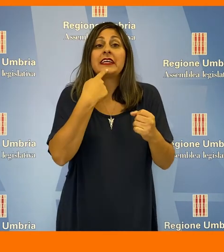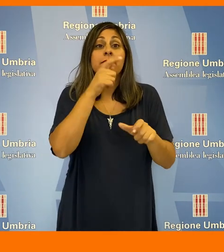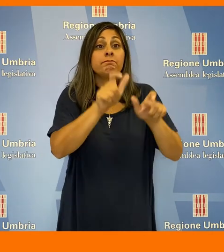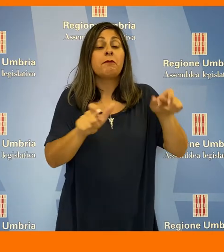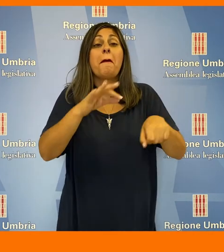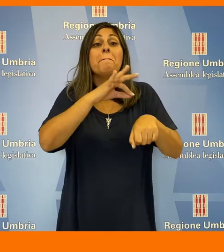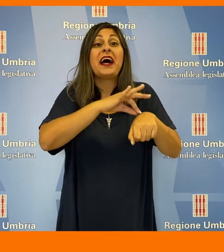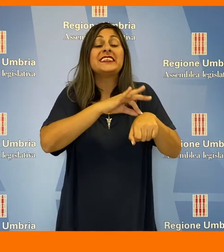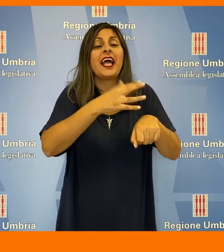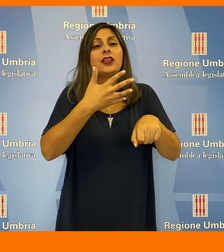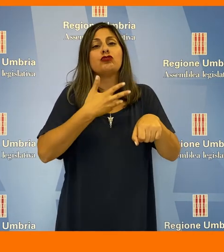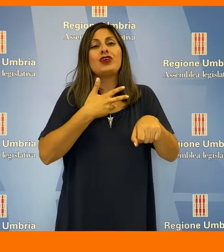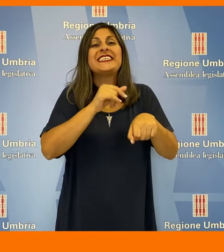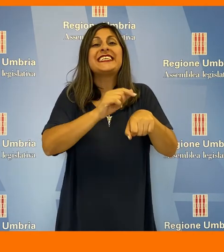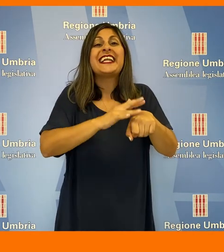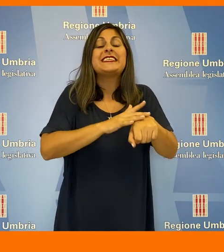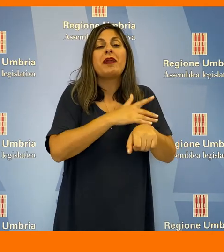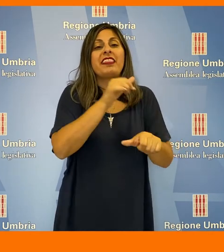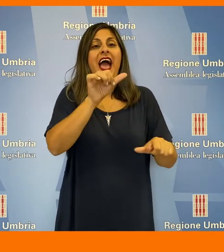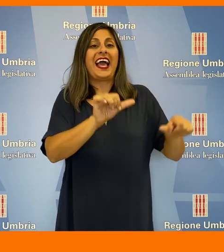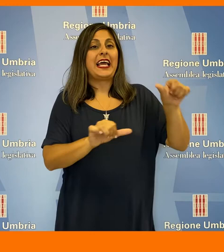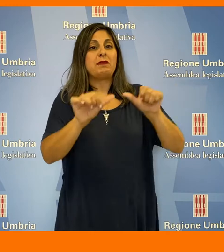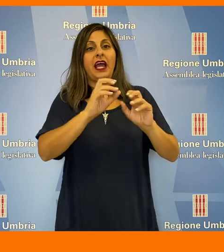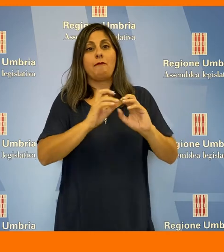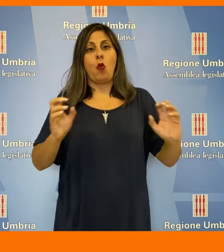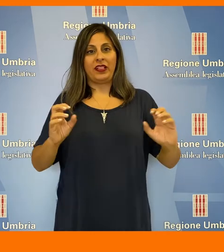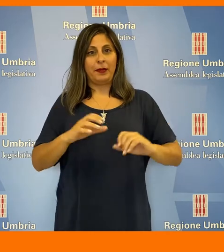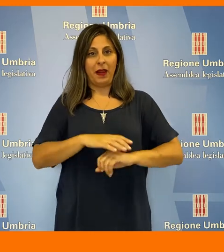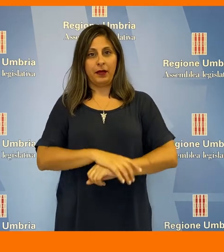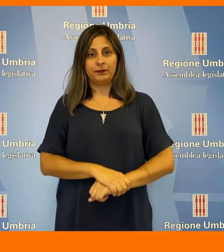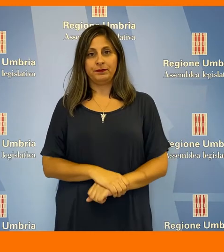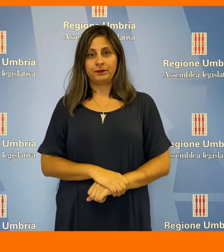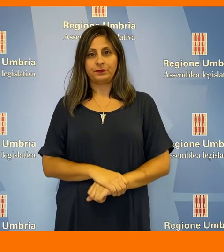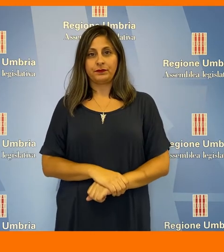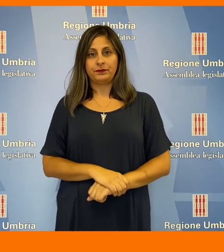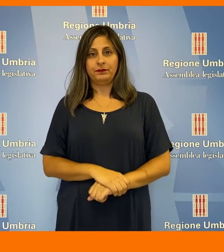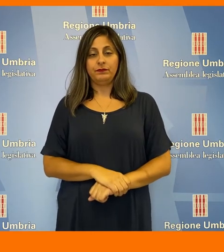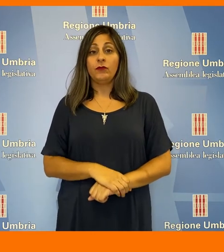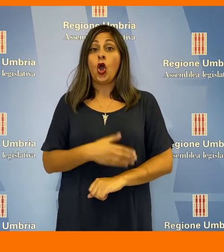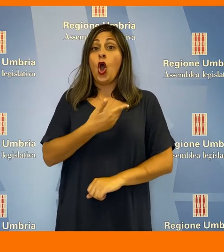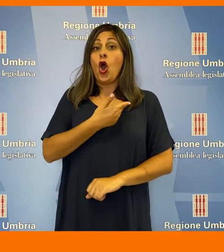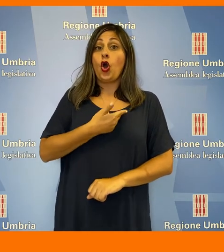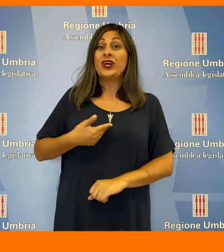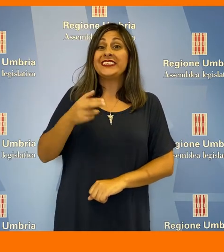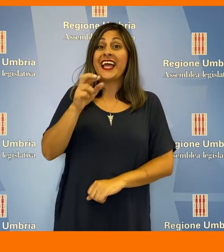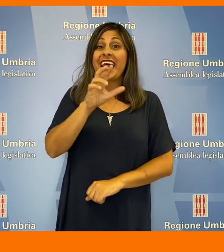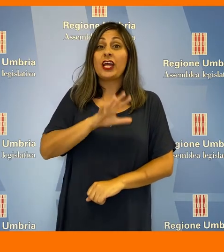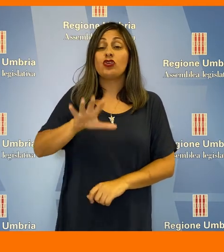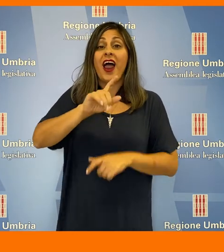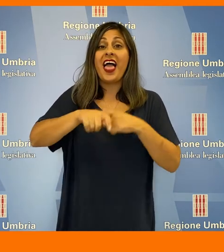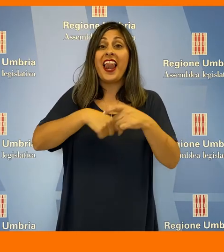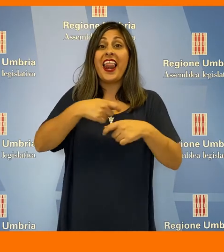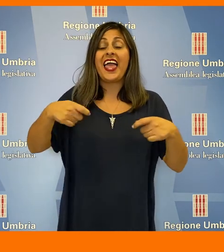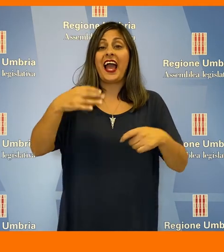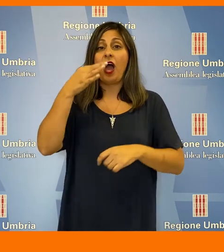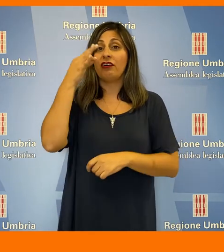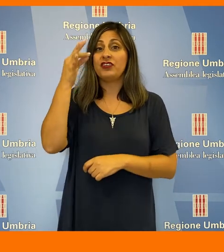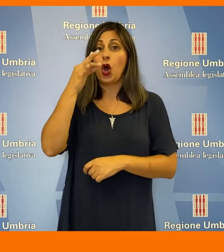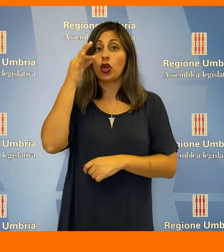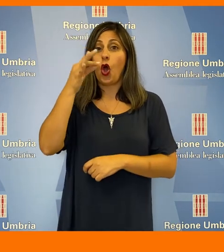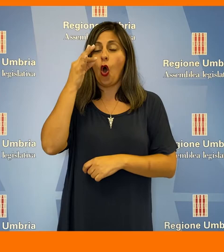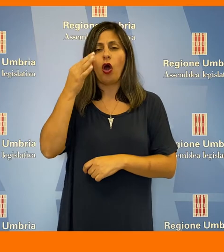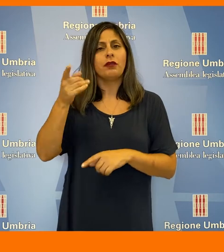per i pazienti affetti da sensibilità chimica multipla. Il consigliere regionale della Lega,